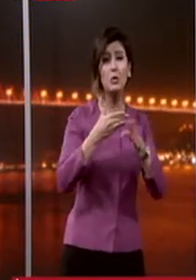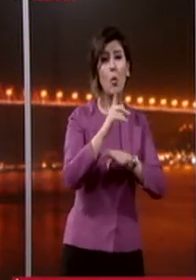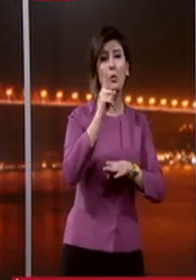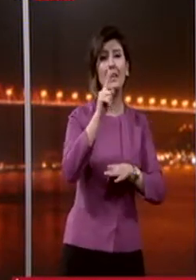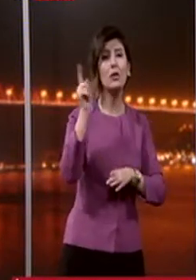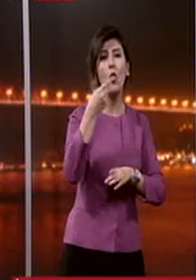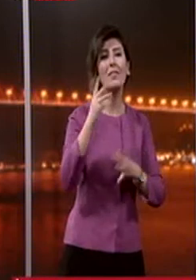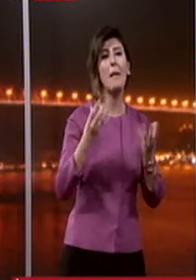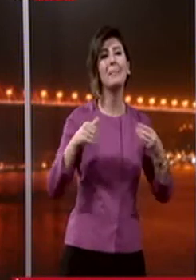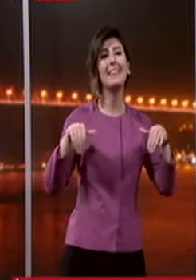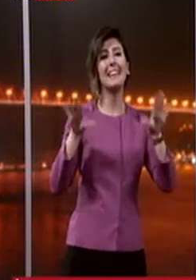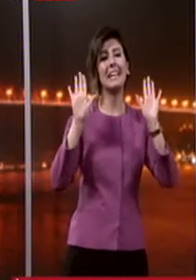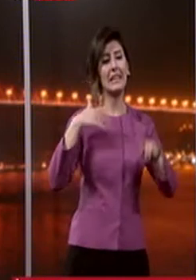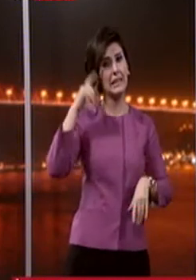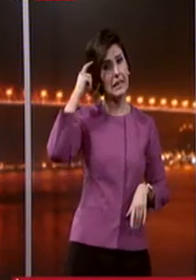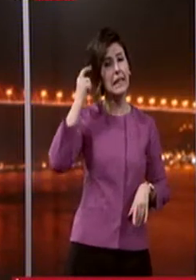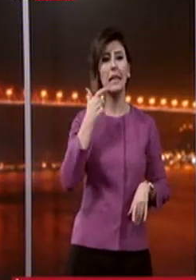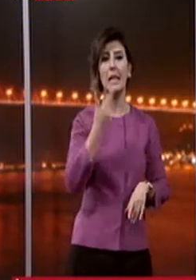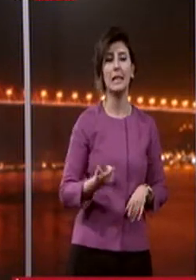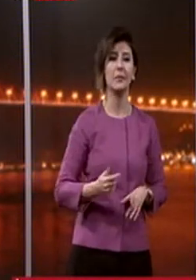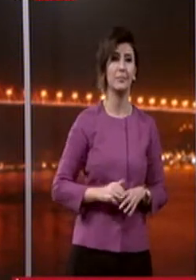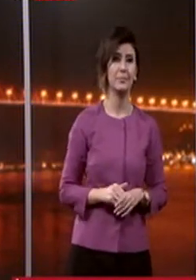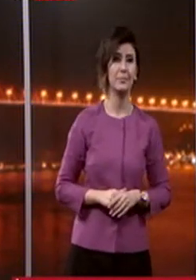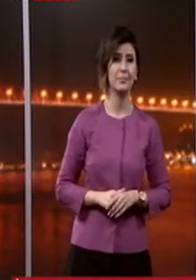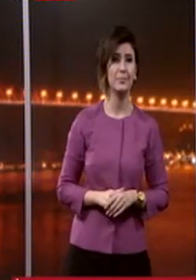doğru bir yöntem olmadığı kanaatindeyim dedi.